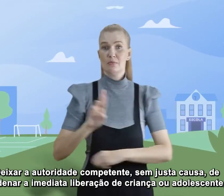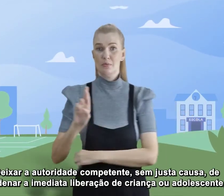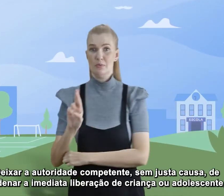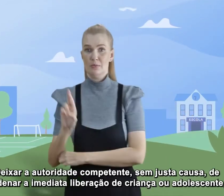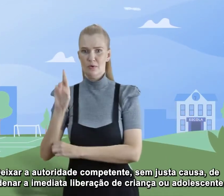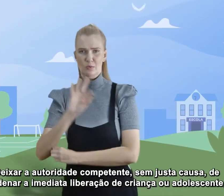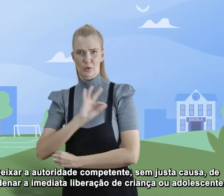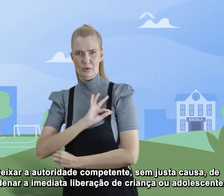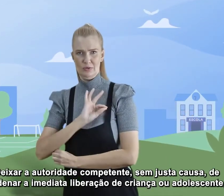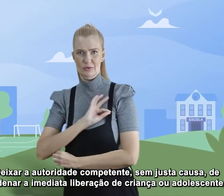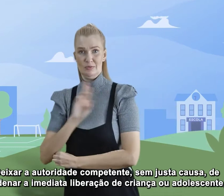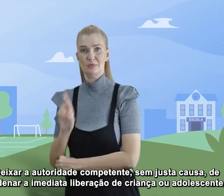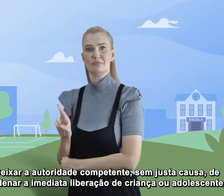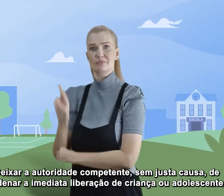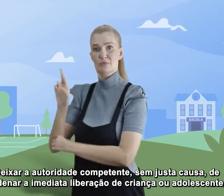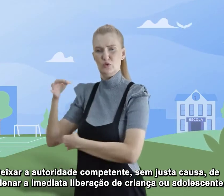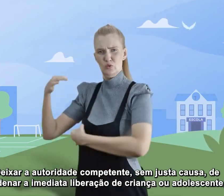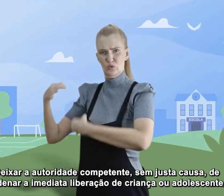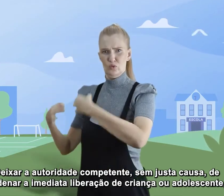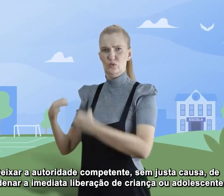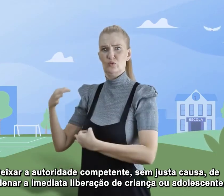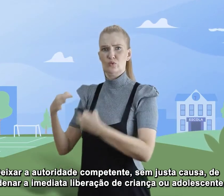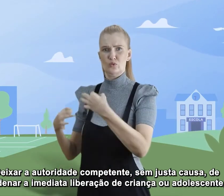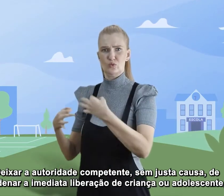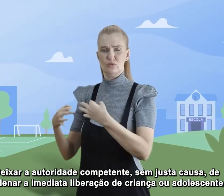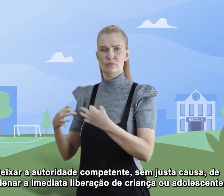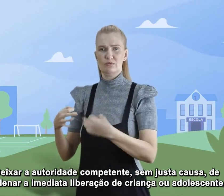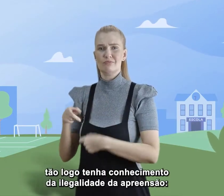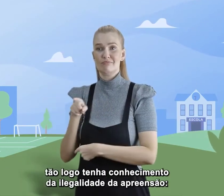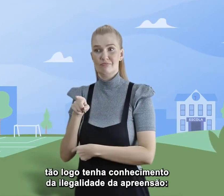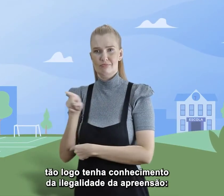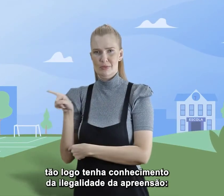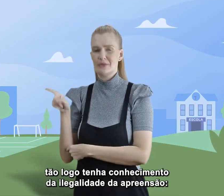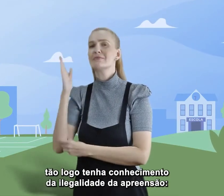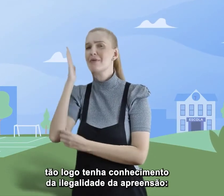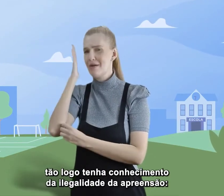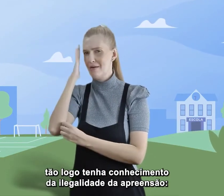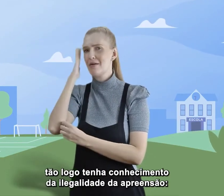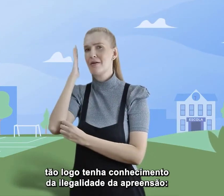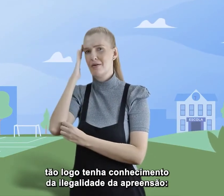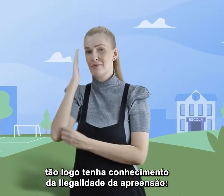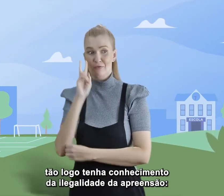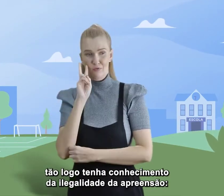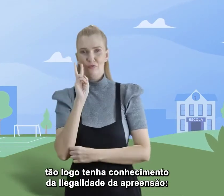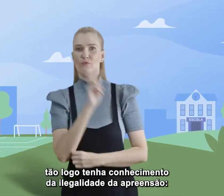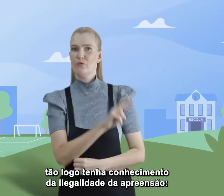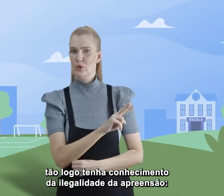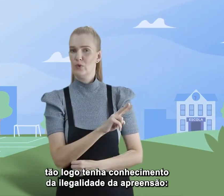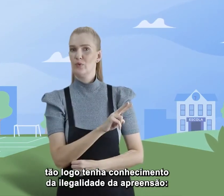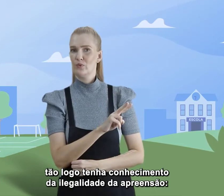a imediata liberação de criança ou adolescente, tão logo tenha conhecimento da